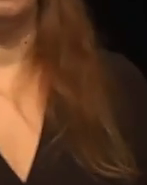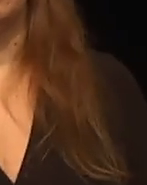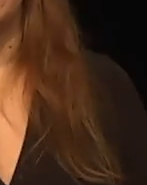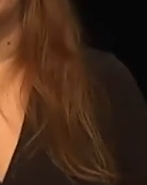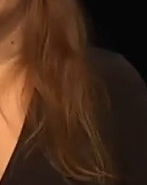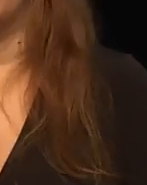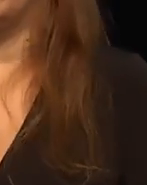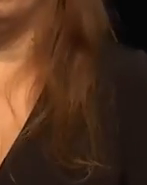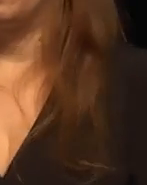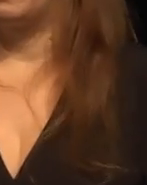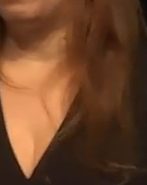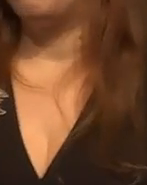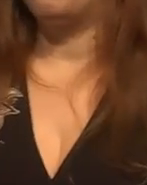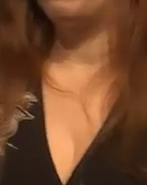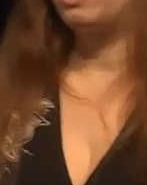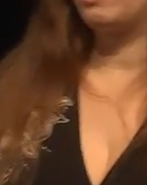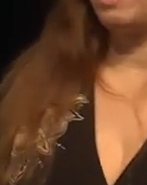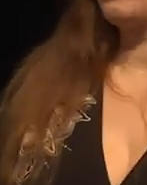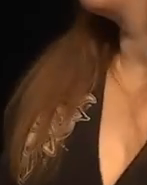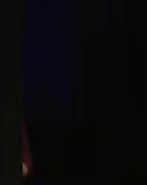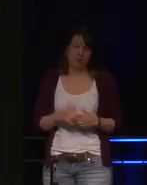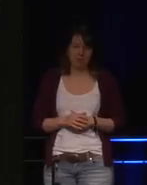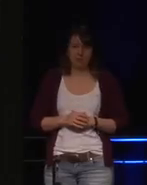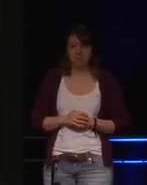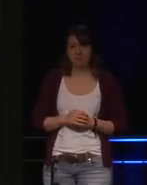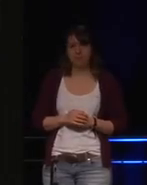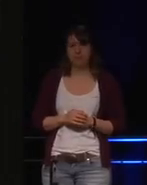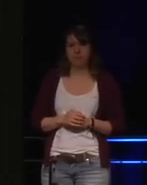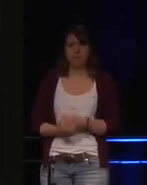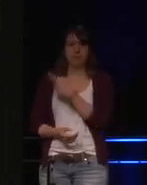de algunos aparatos clásicos de Internet de las Cosas.